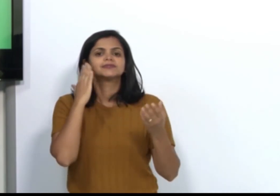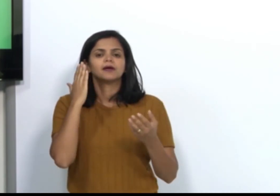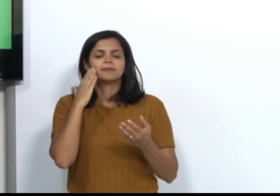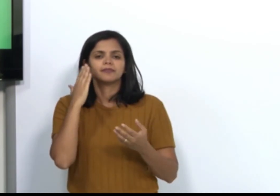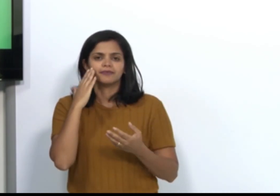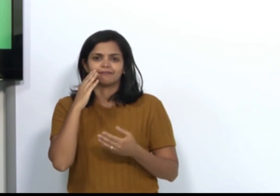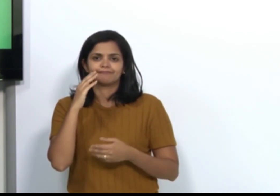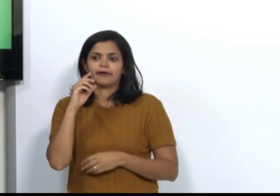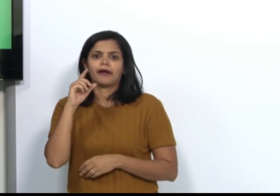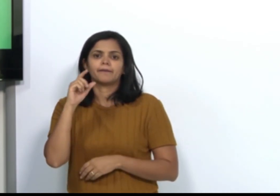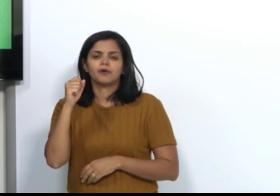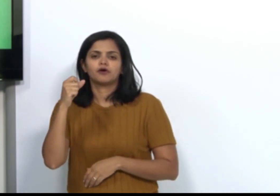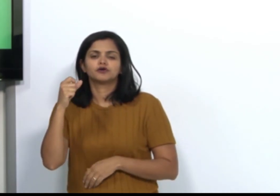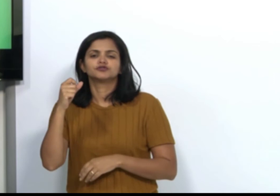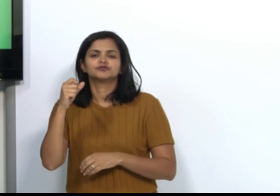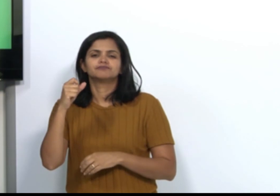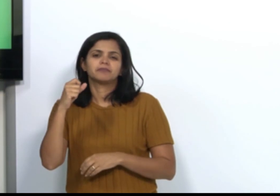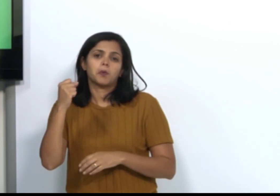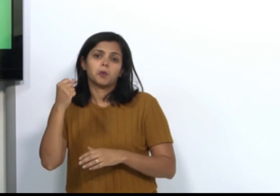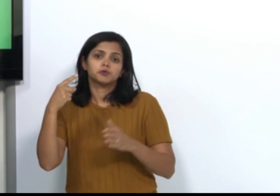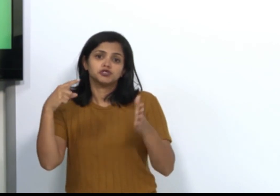marcação espacial. Como saber?